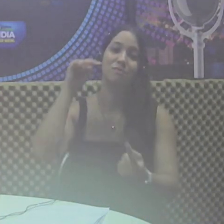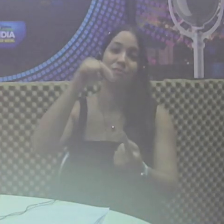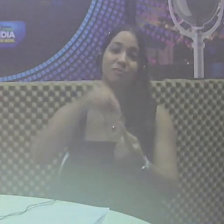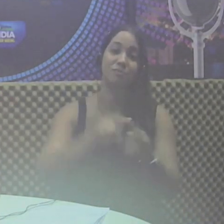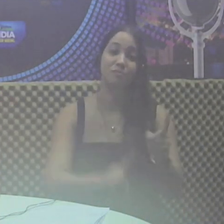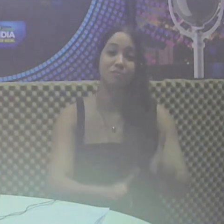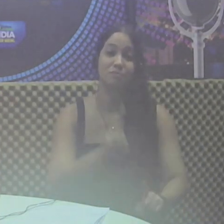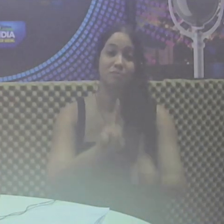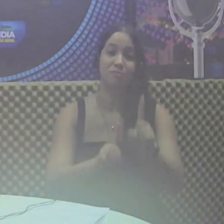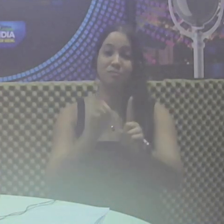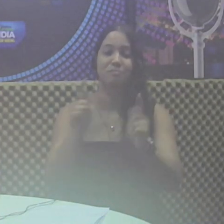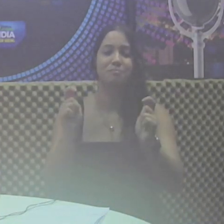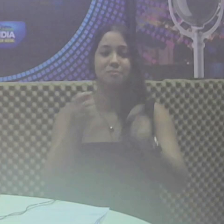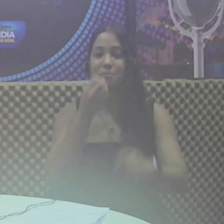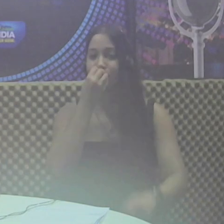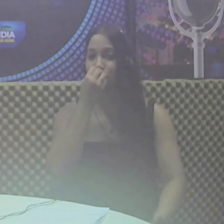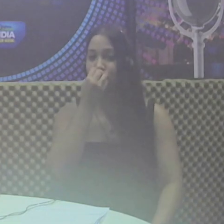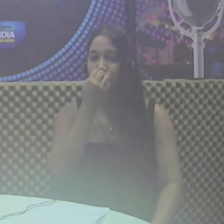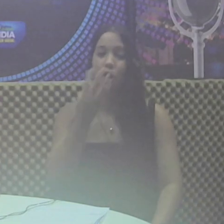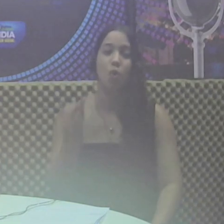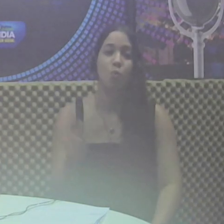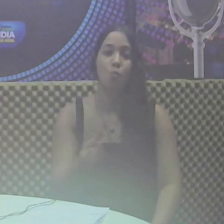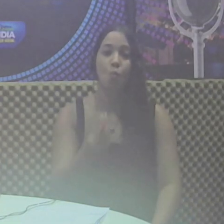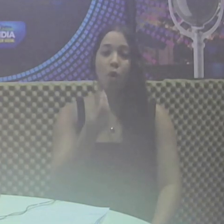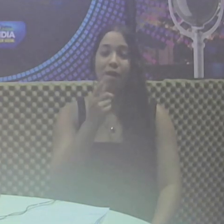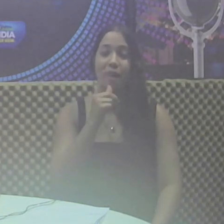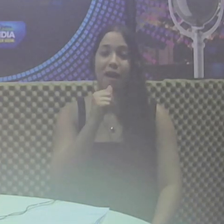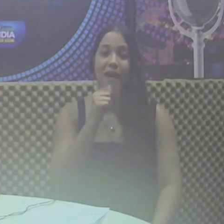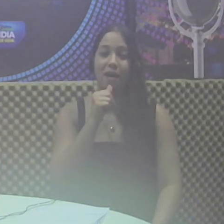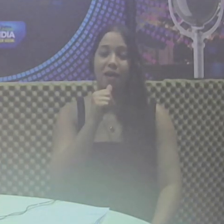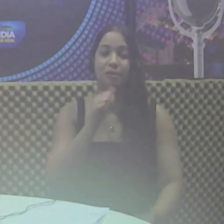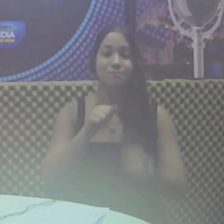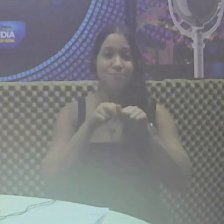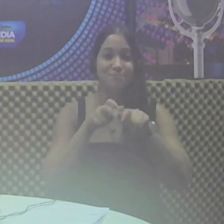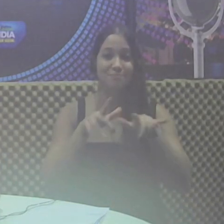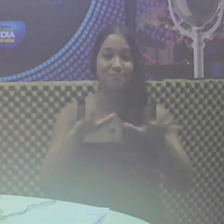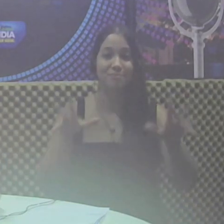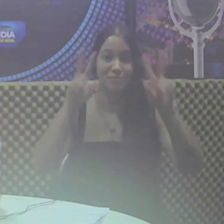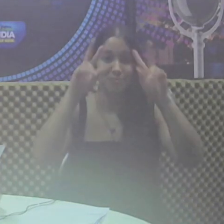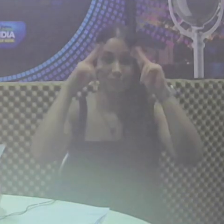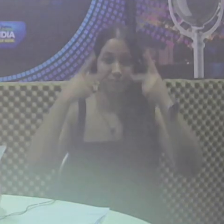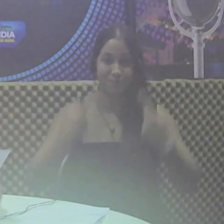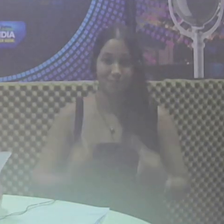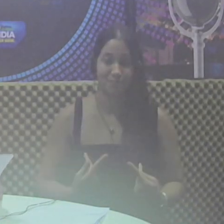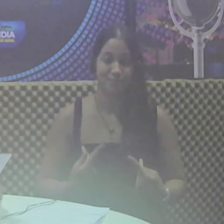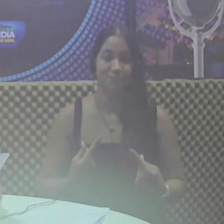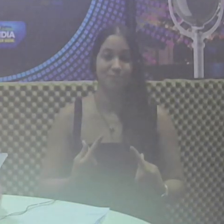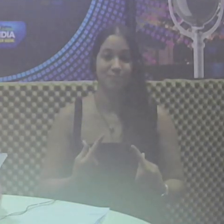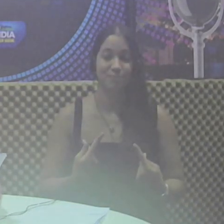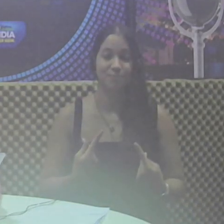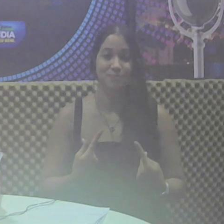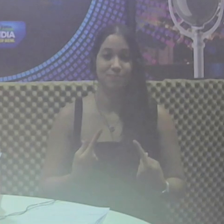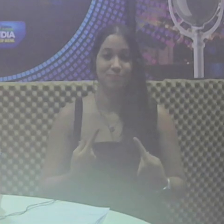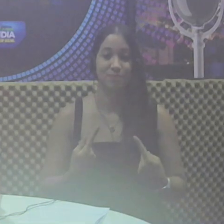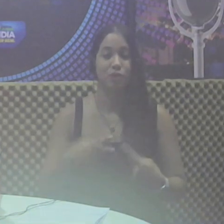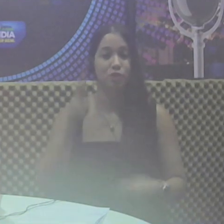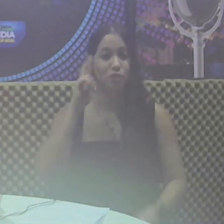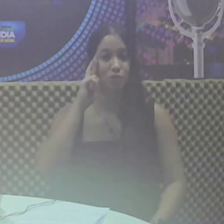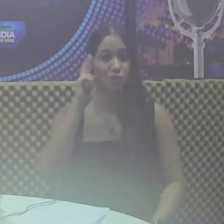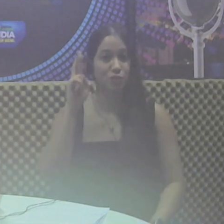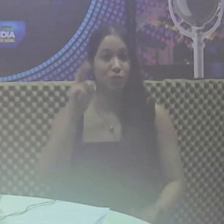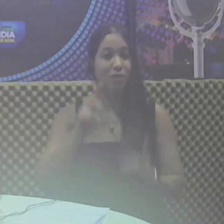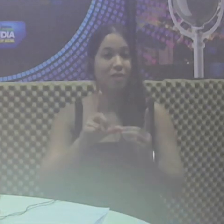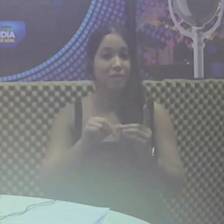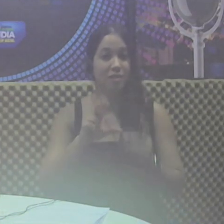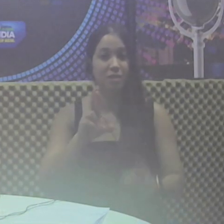de potabilidade que atestaram a qualidade da água que será destinada para consumo humano. De acordo com o diretor-geral do